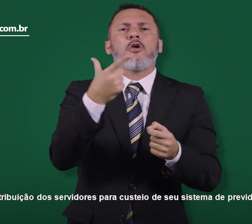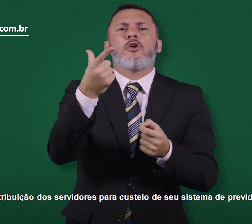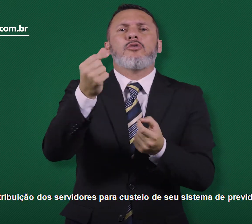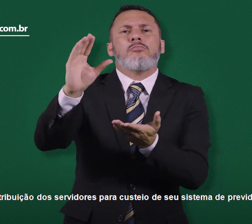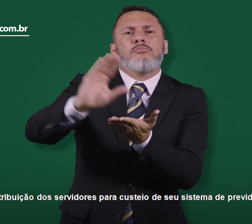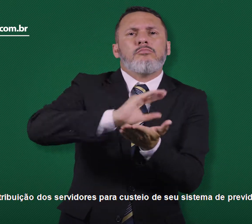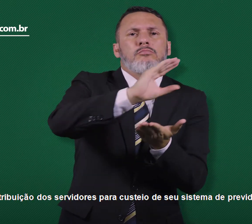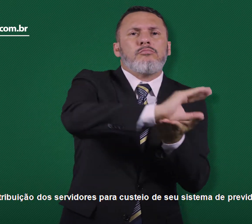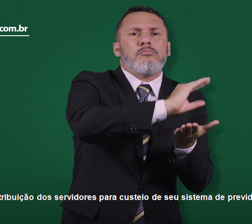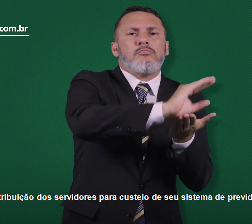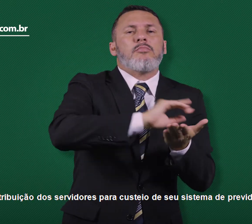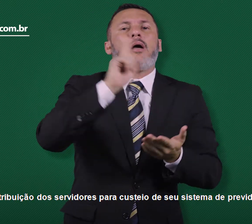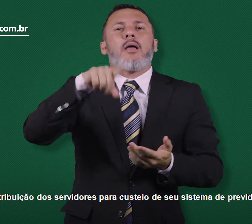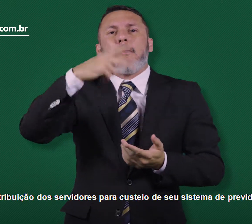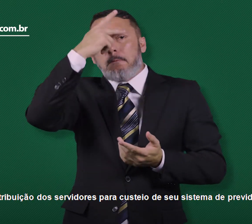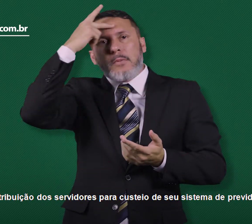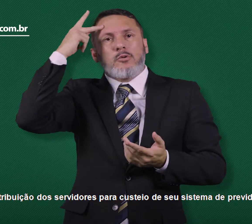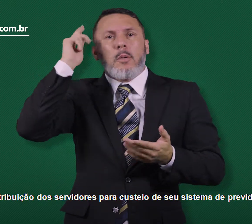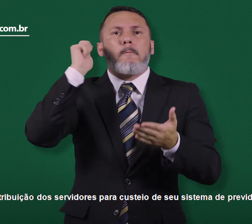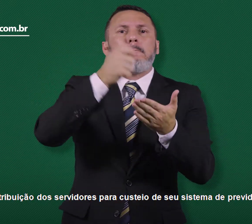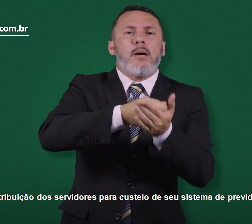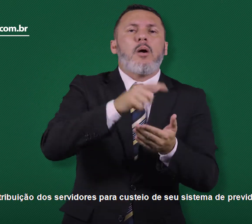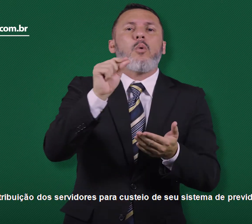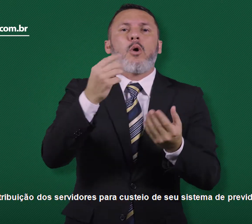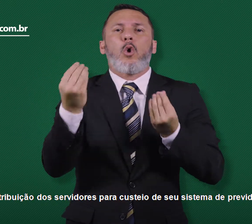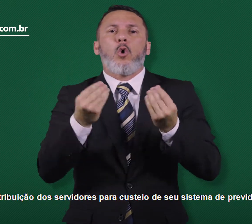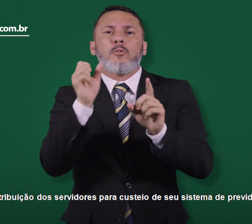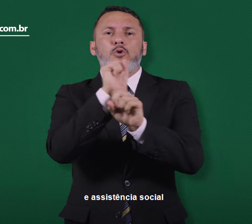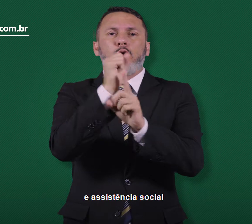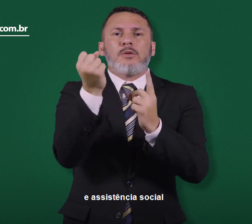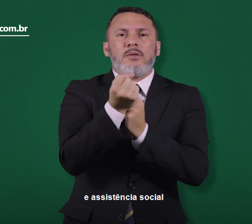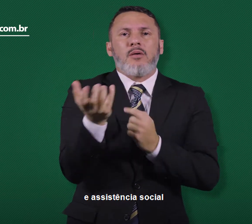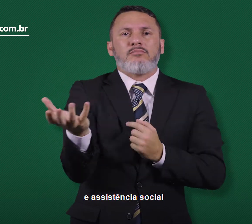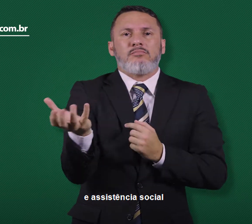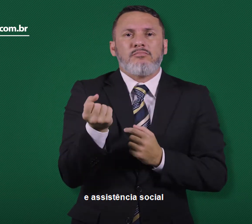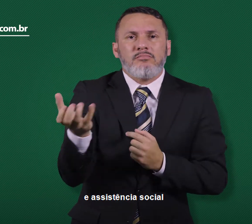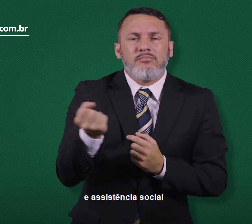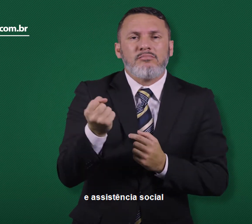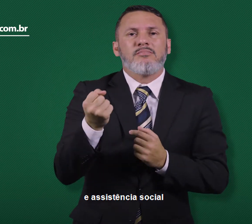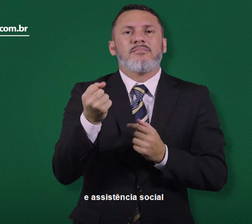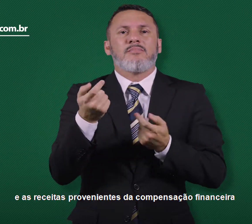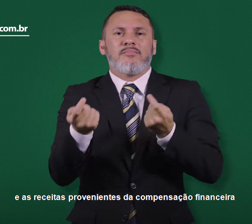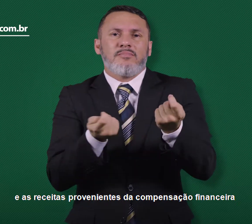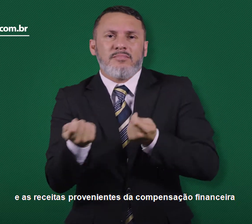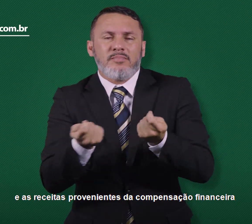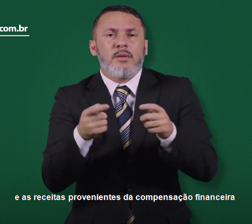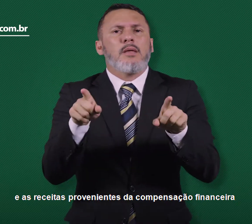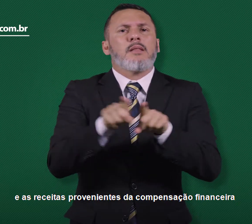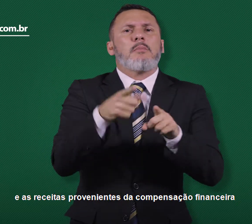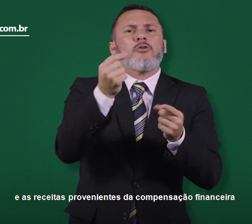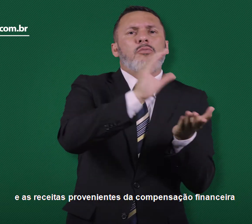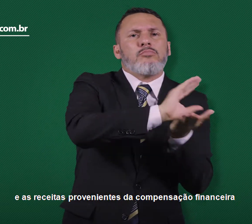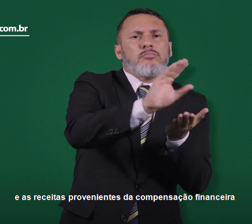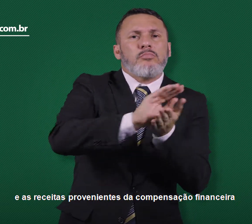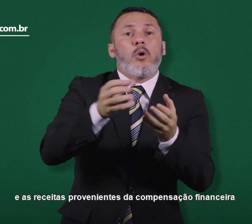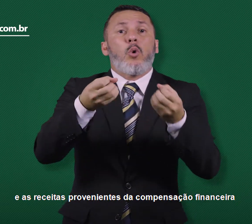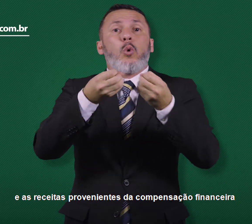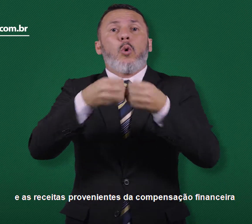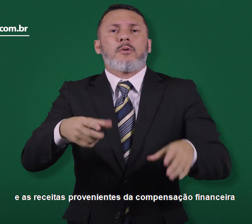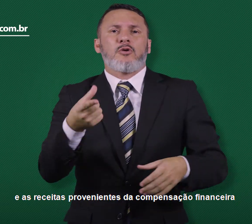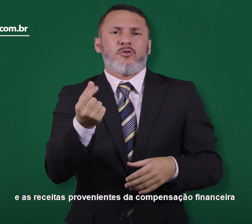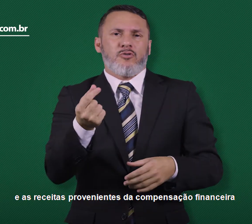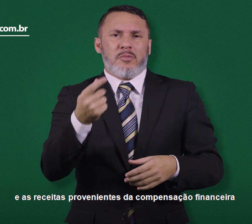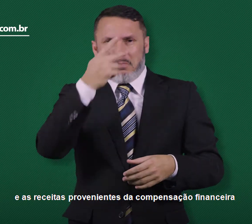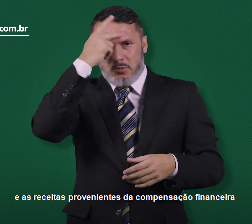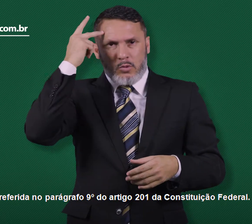a contribuição dos servidores para custeio de seu sistema de previdência e assistência social e as receitas provenientes da